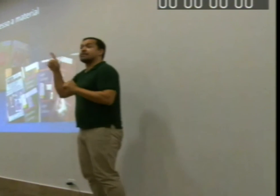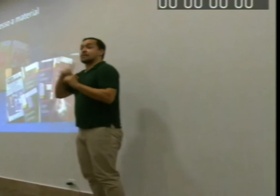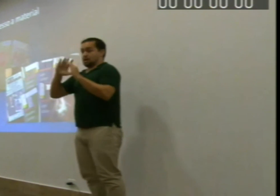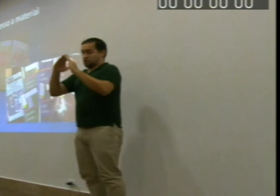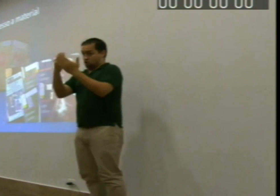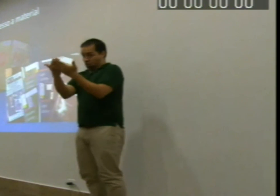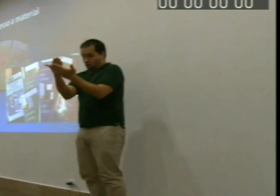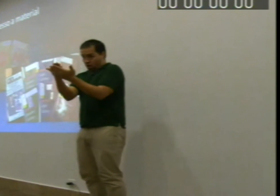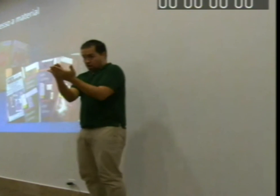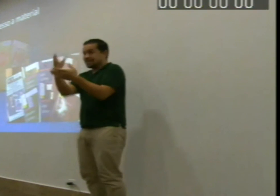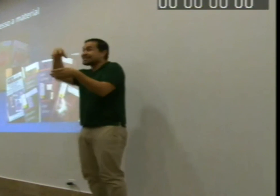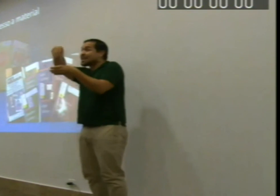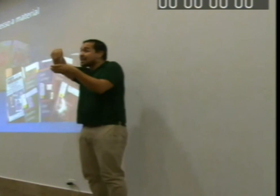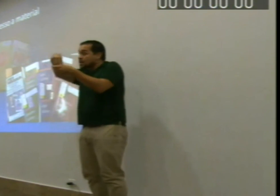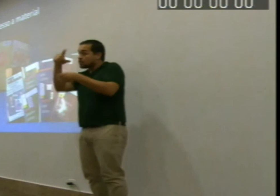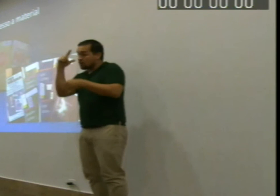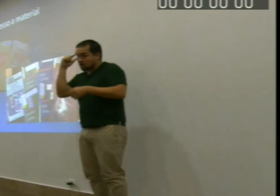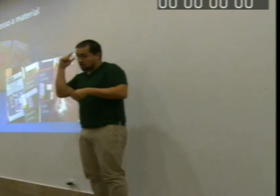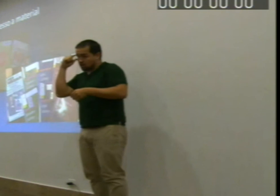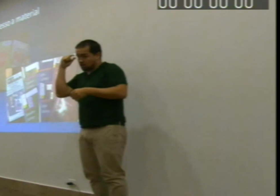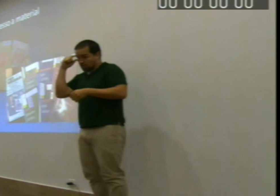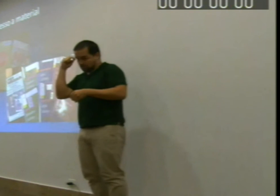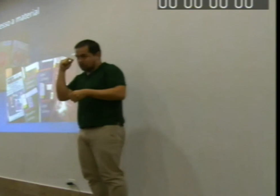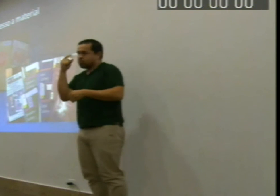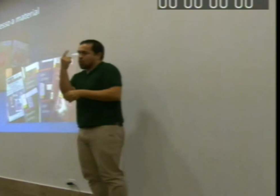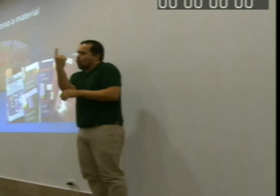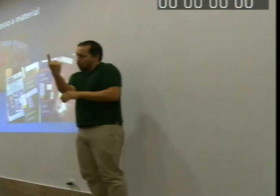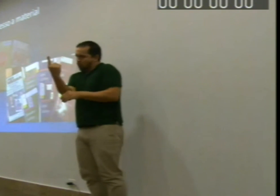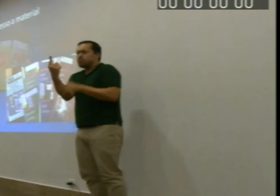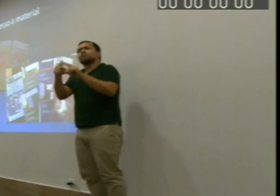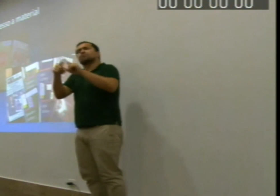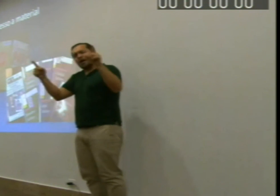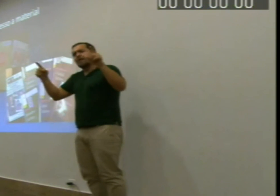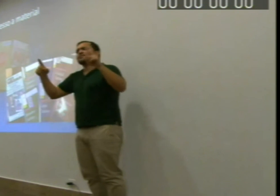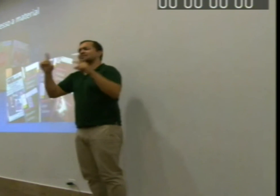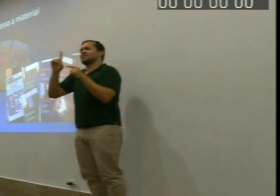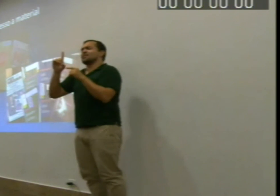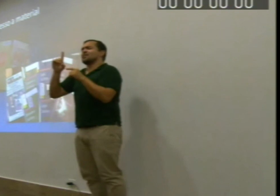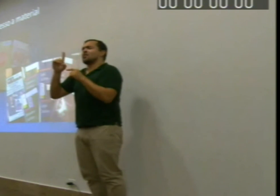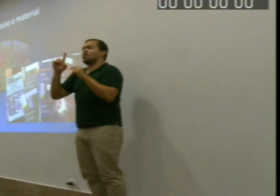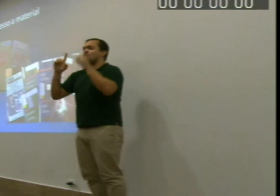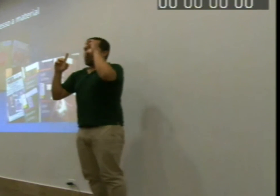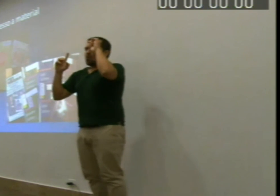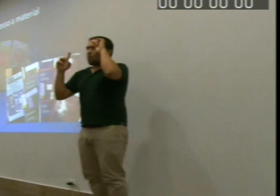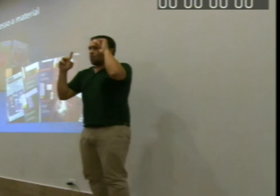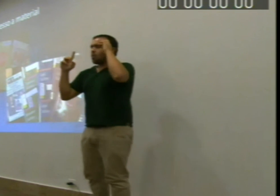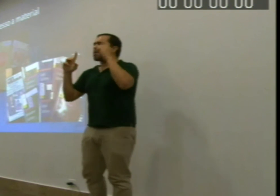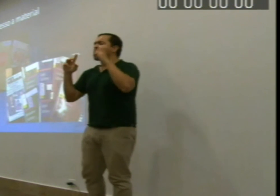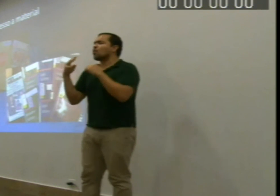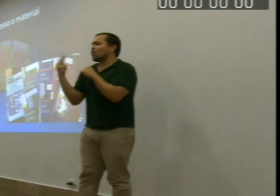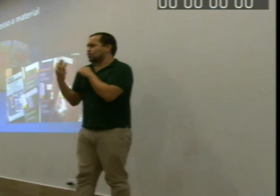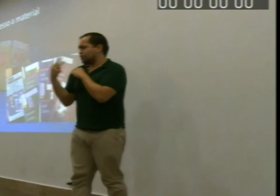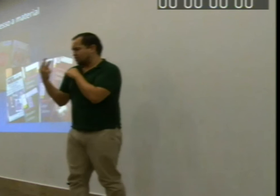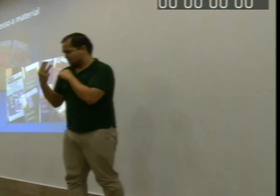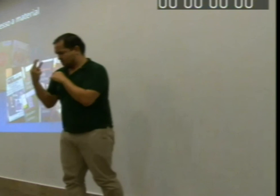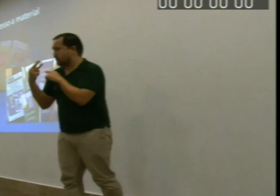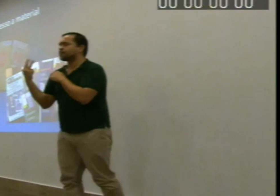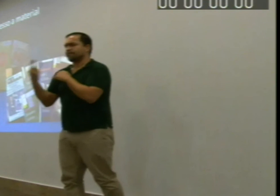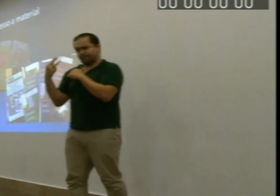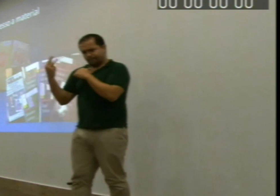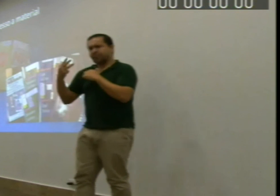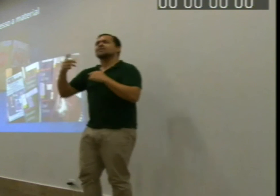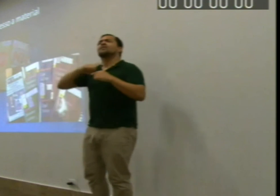bom lá na escola também fica dentro da galaud é é uma mais